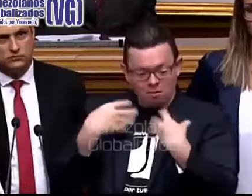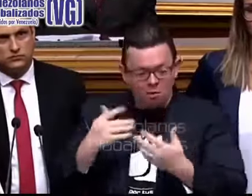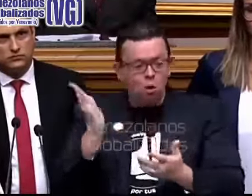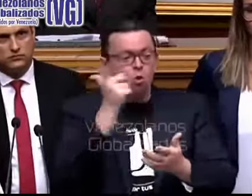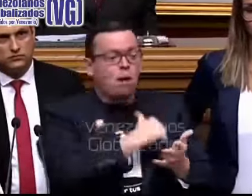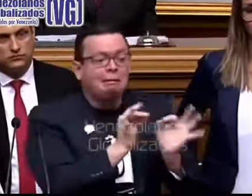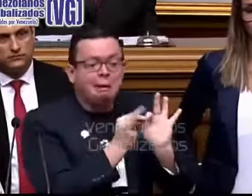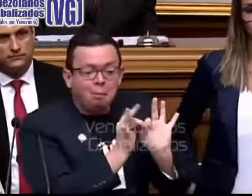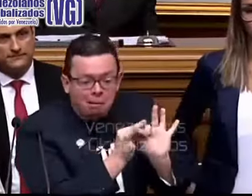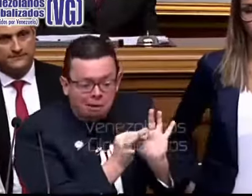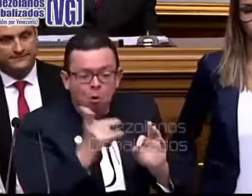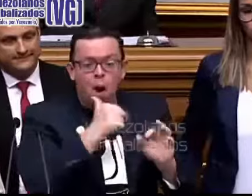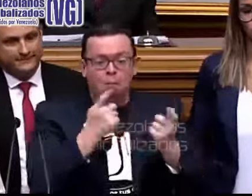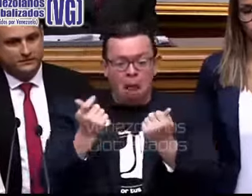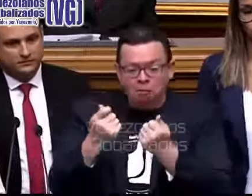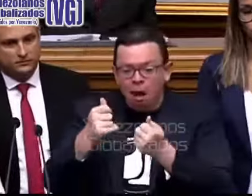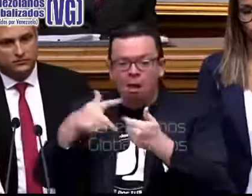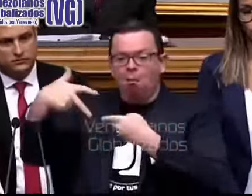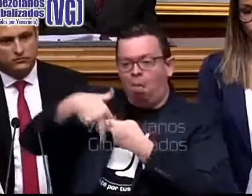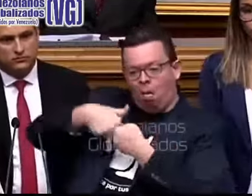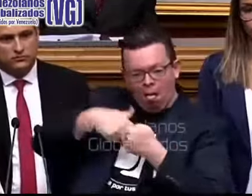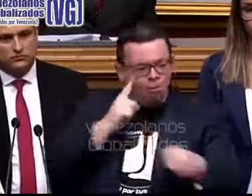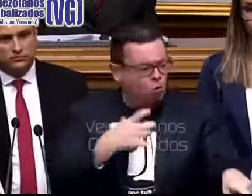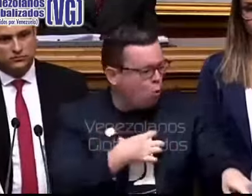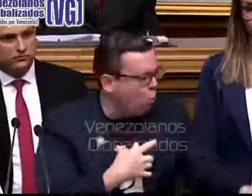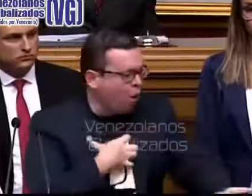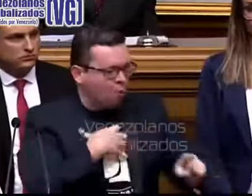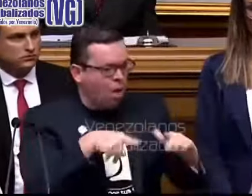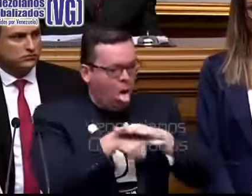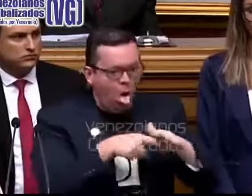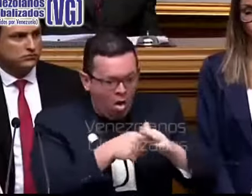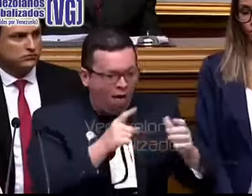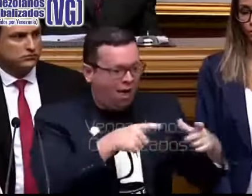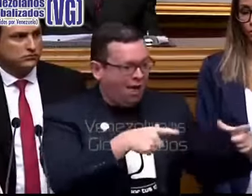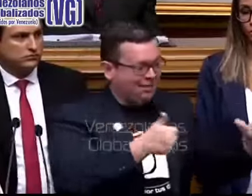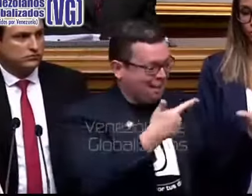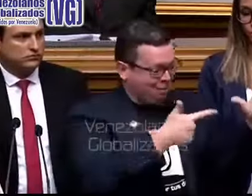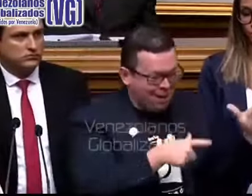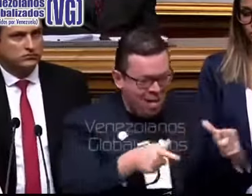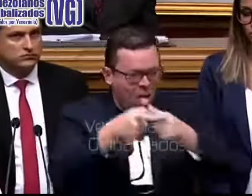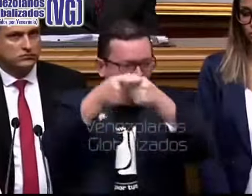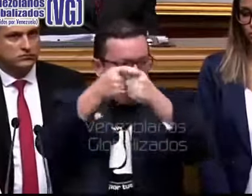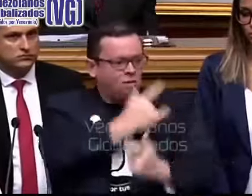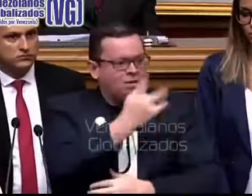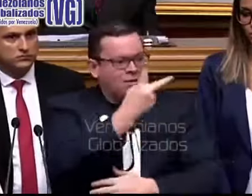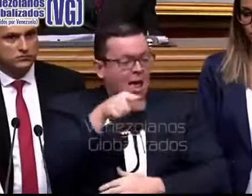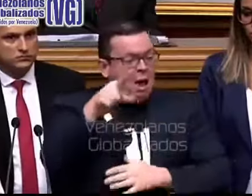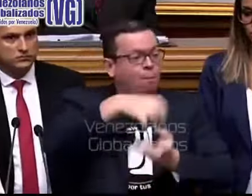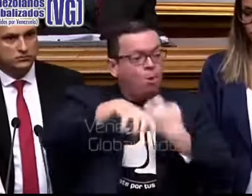solamente el 23% de estos bachilleres entran al sistema de educación universitaria. Bien sea por no poseer los